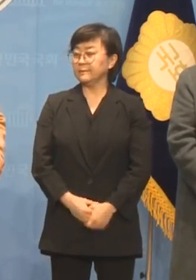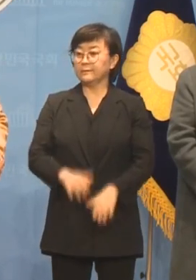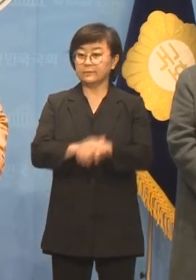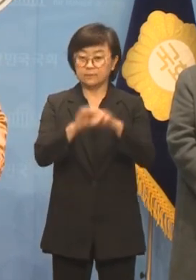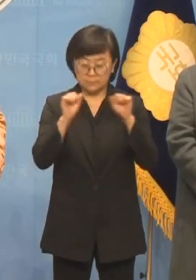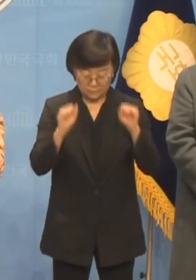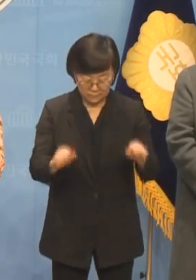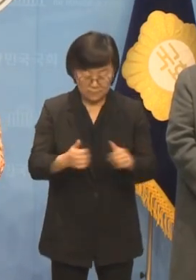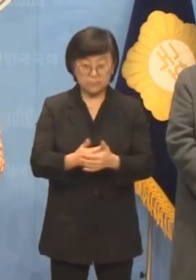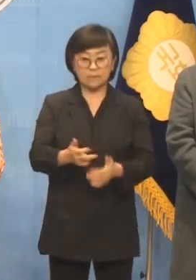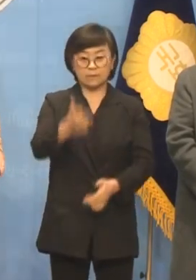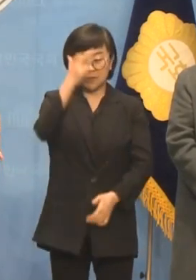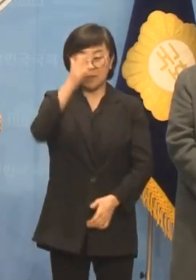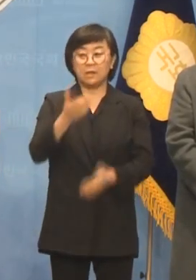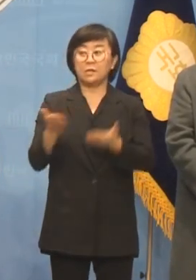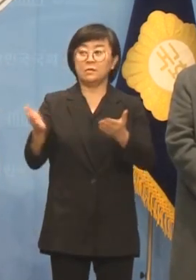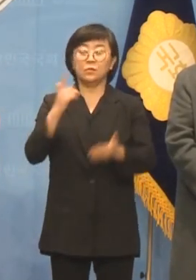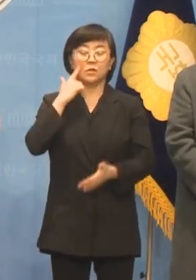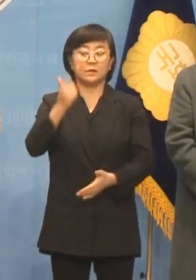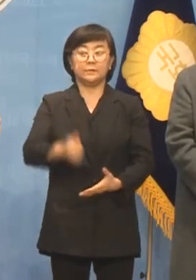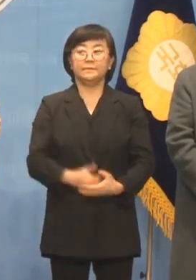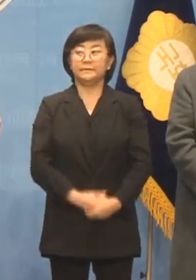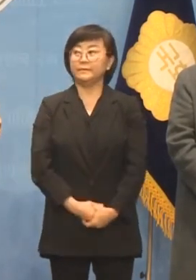안녕하십니까. 최재형 목사입니다.